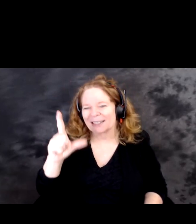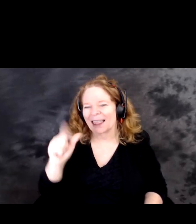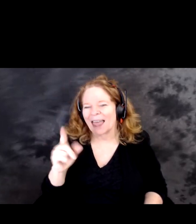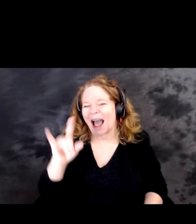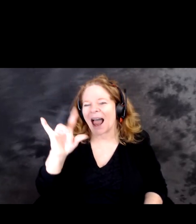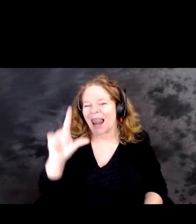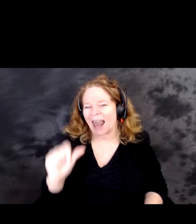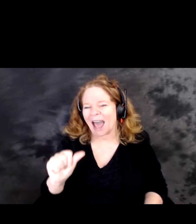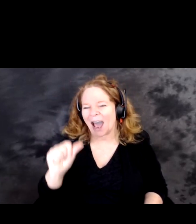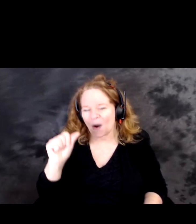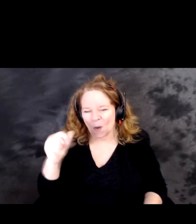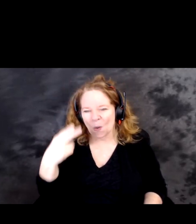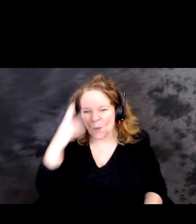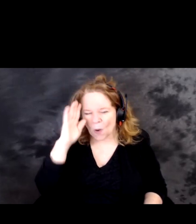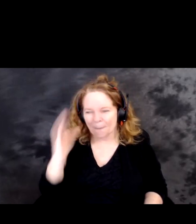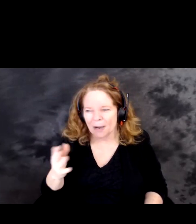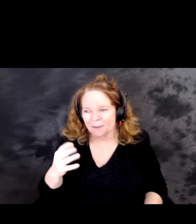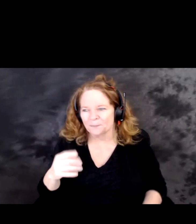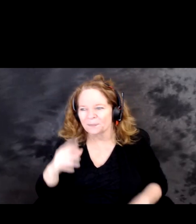hola,